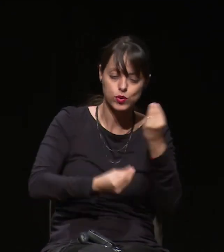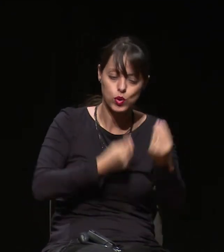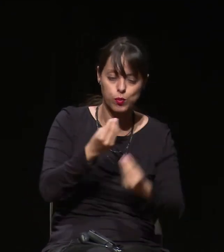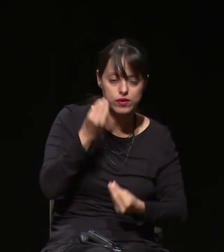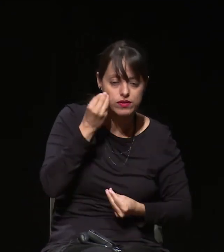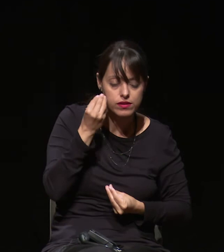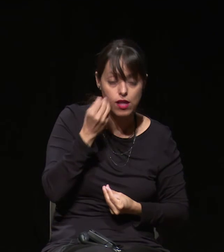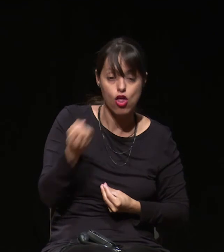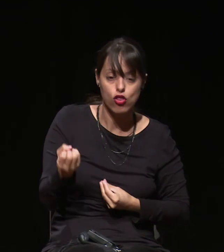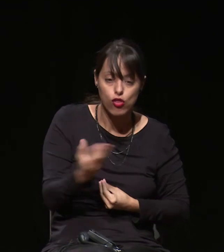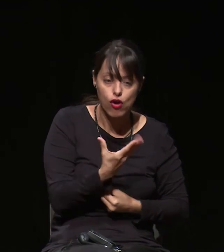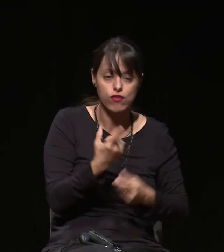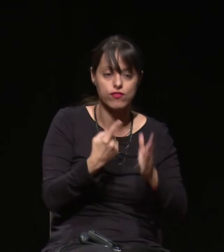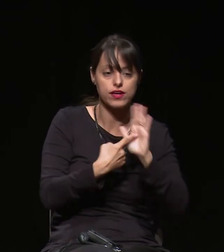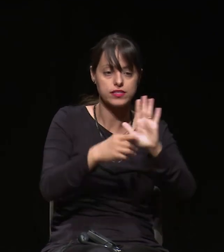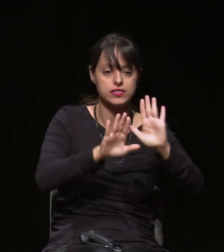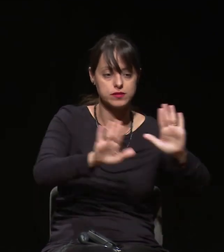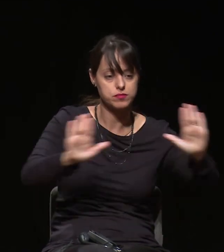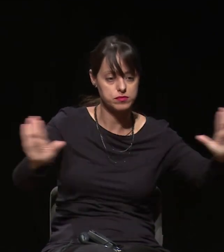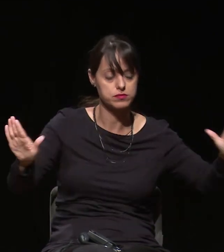novas exposições,